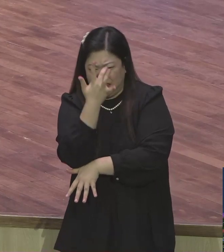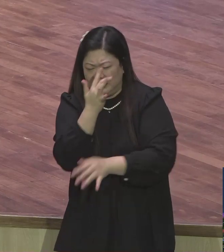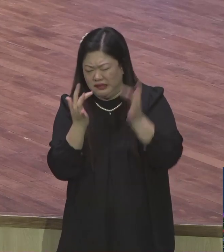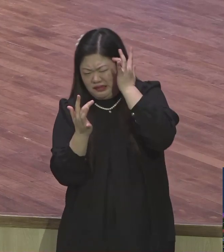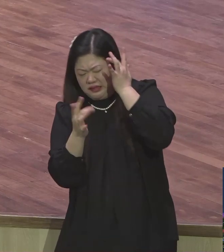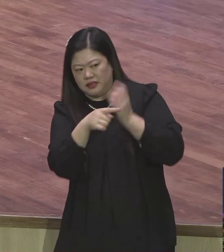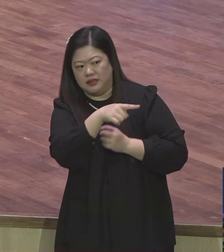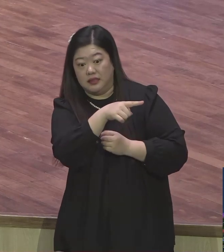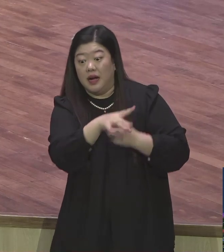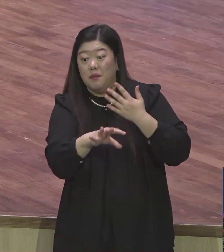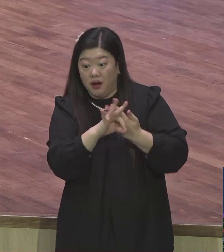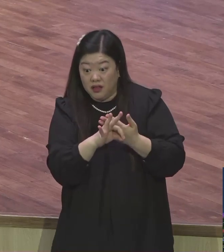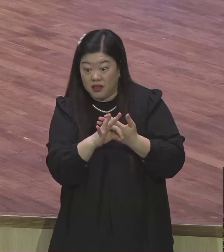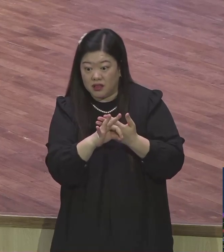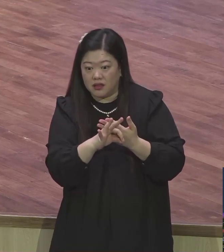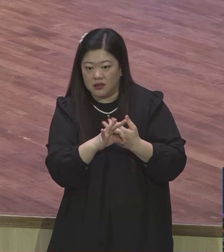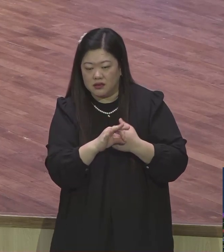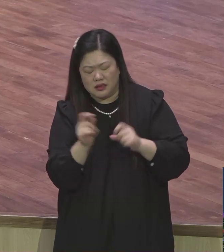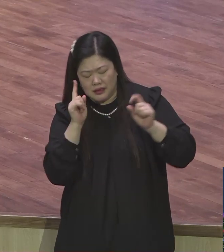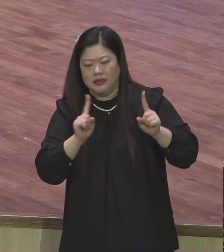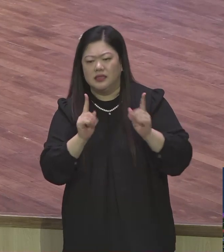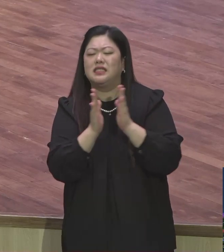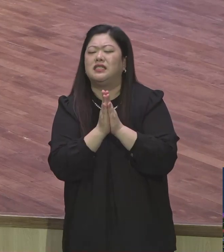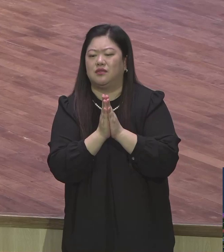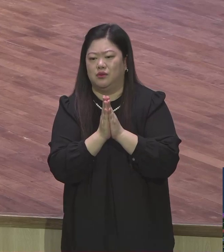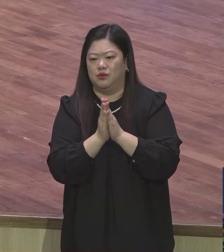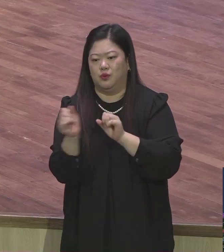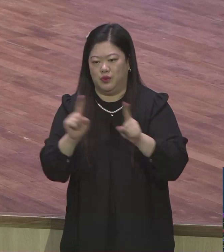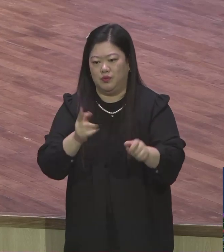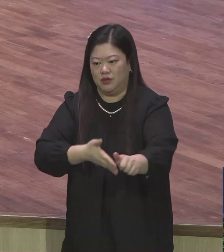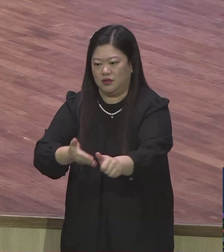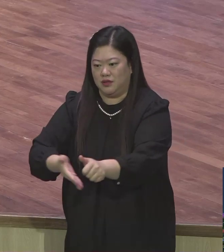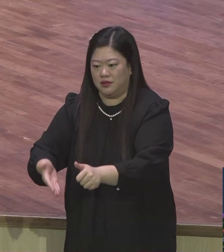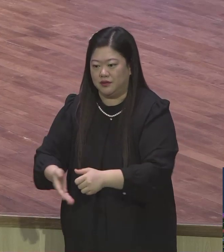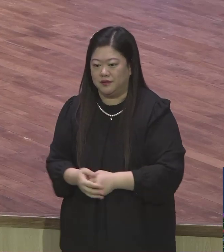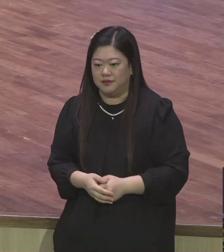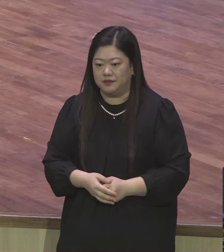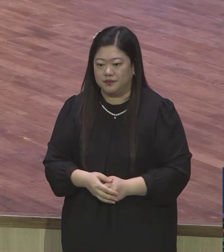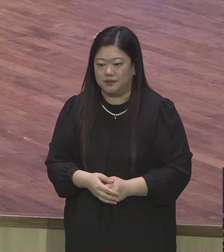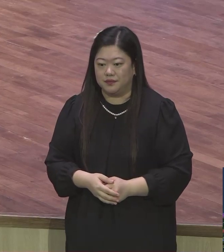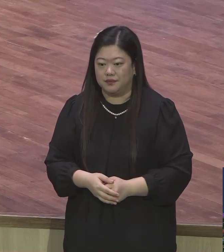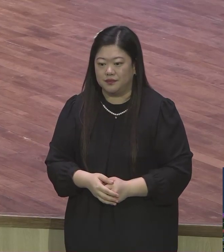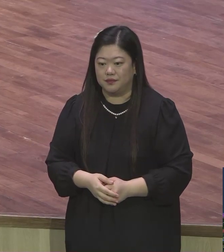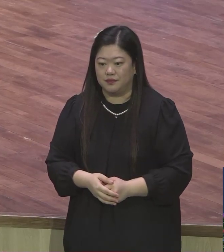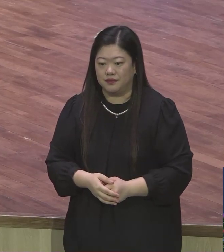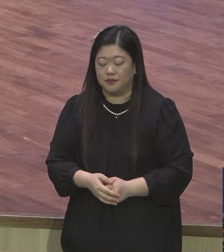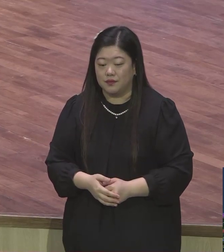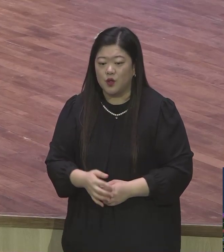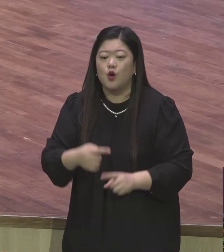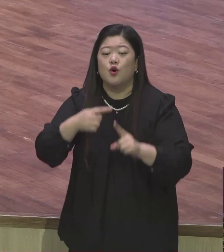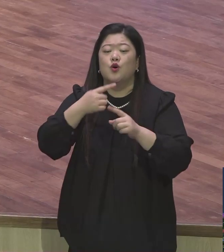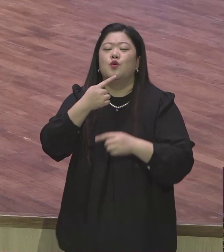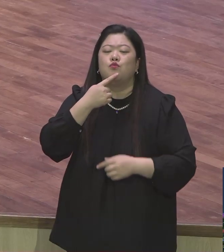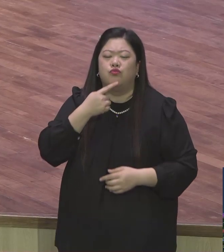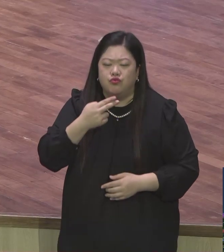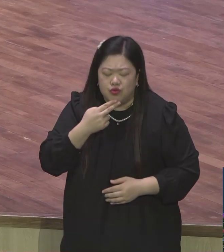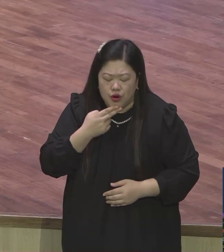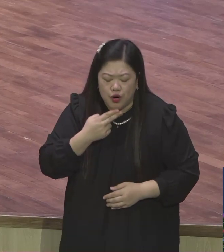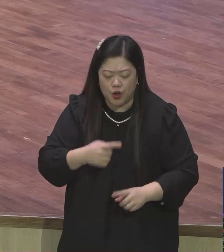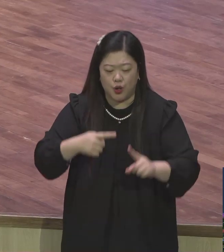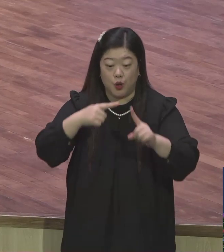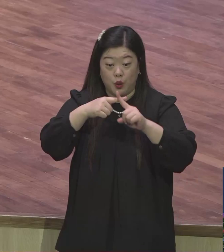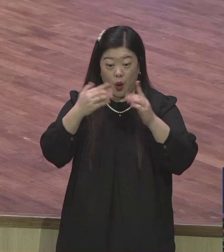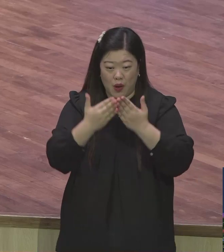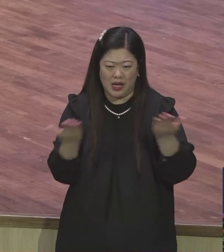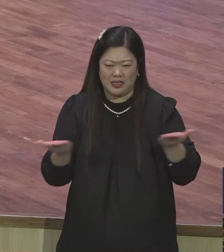사람들 기준하고 달라요, 우리는. 그거 아셔야 돼요. 그러니까 일을 열심히 하는 사람, 열심히 하려는 사람에게